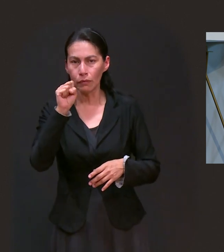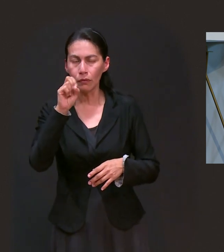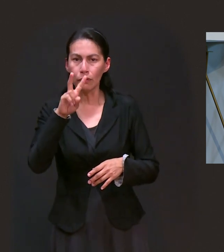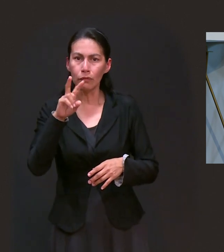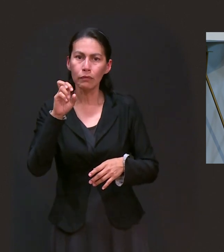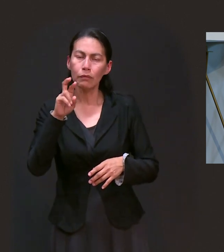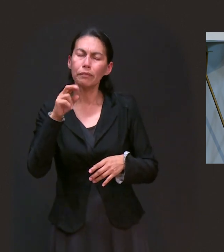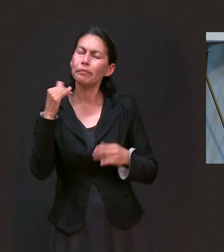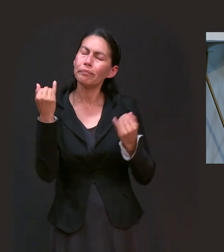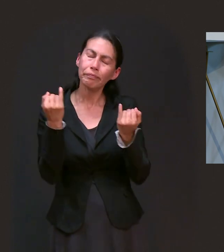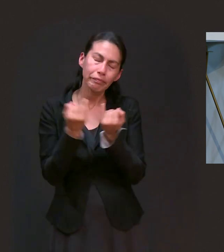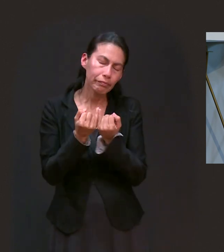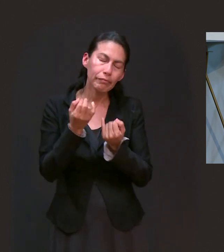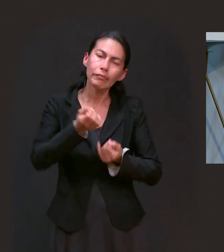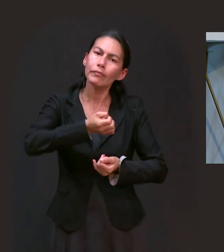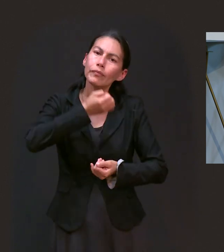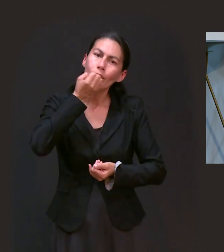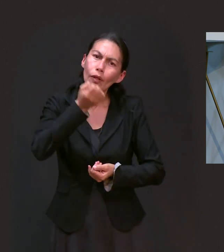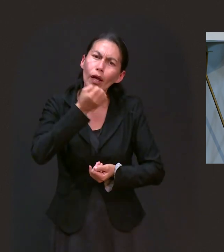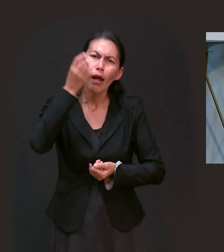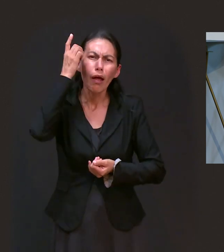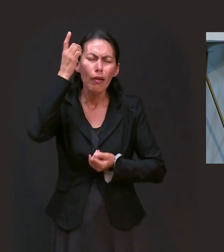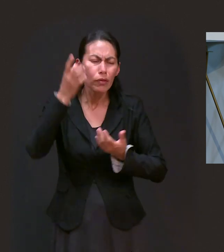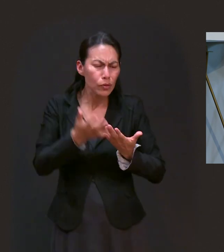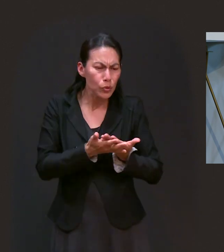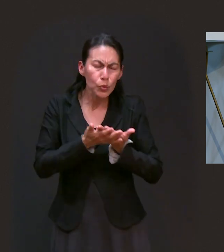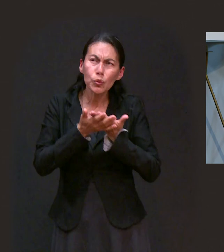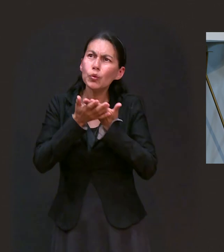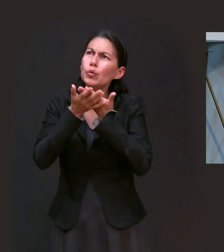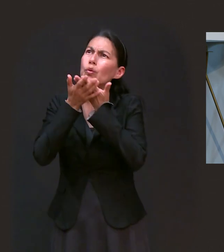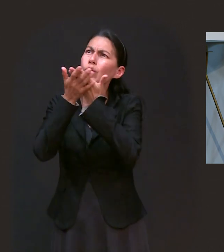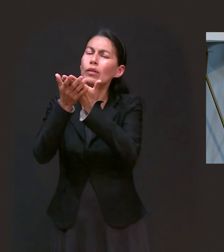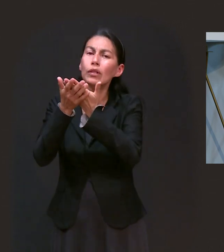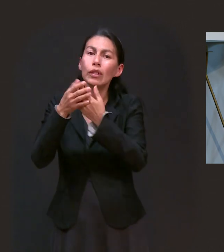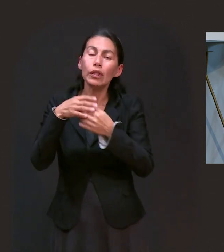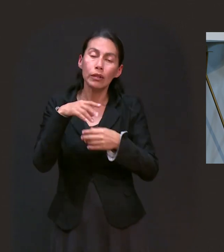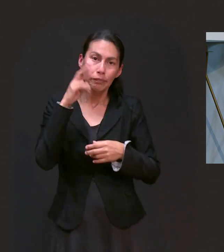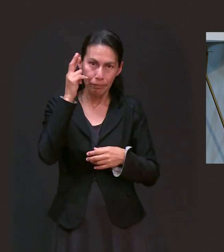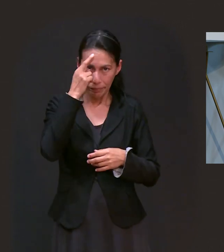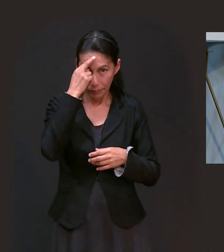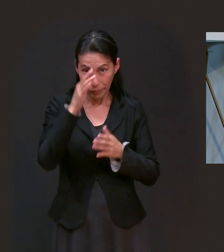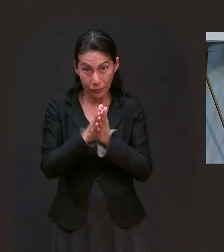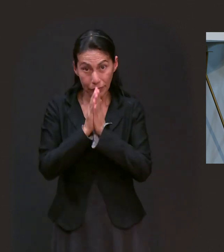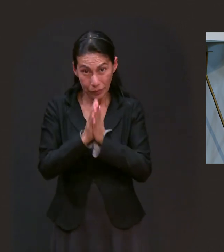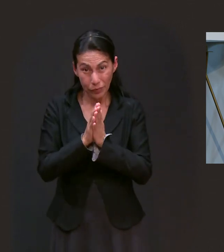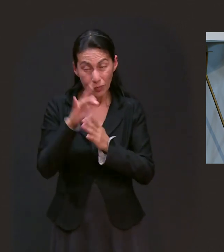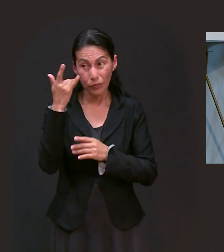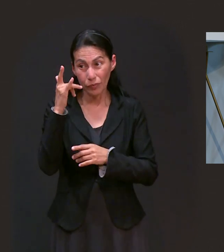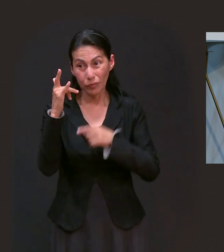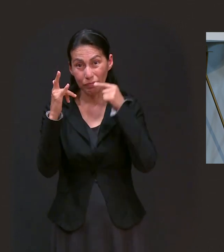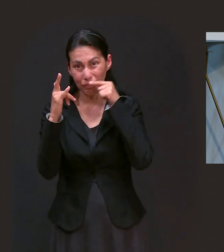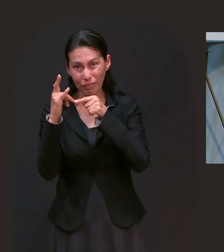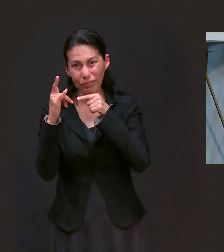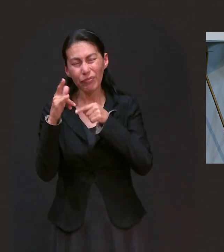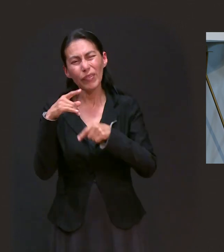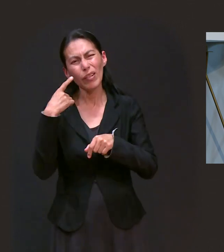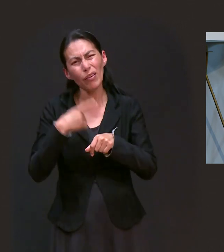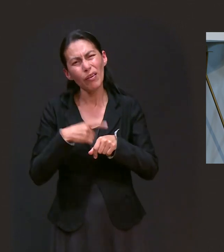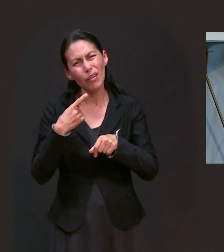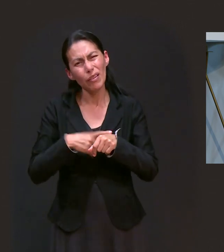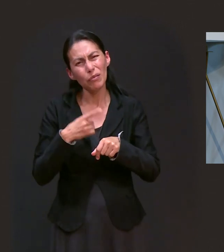también queremos ponerlo en las manos de dios recuerden que él está enfermo de cáncer